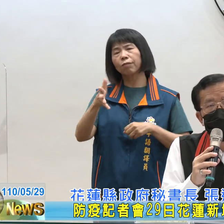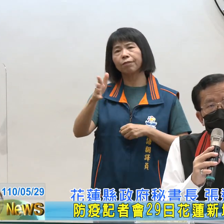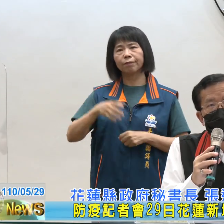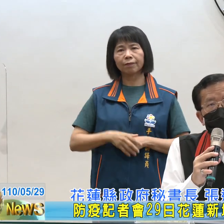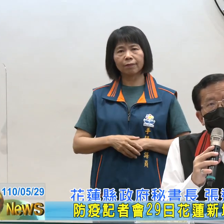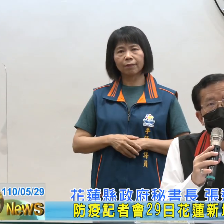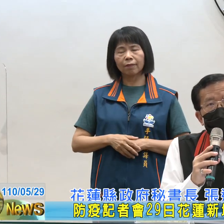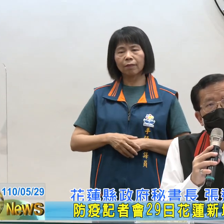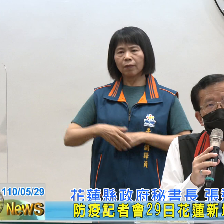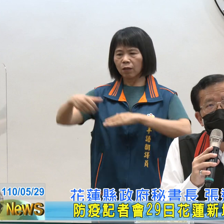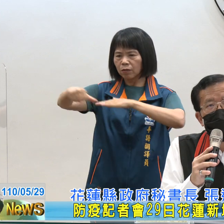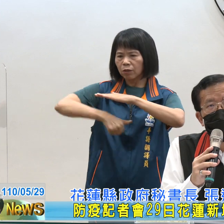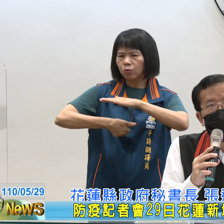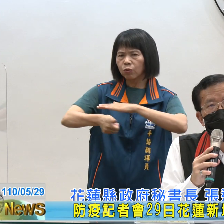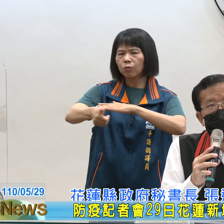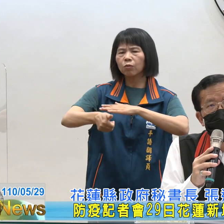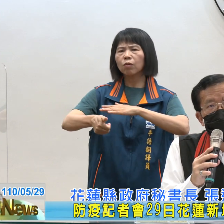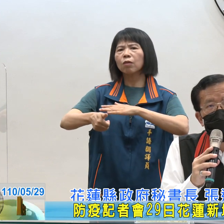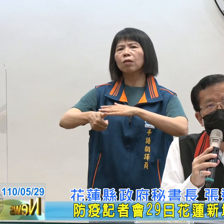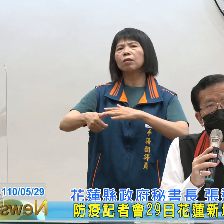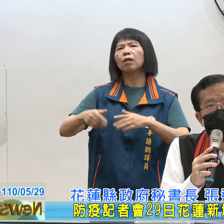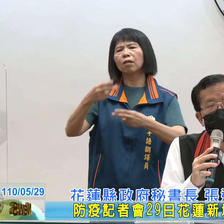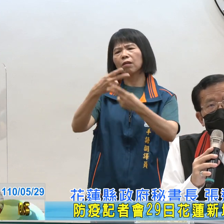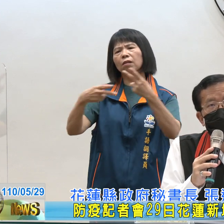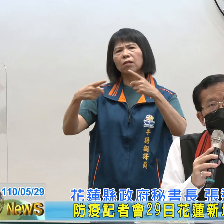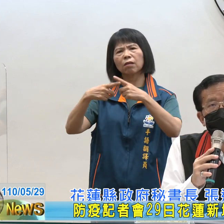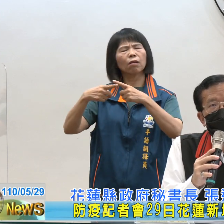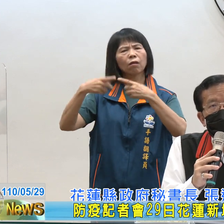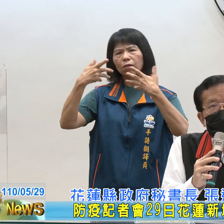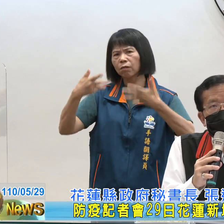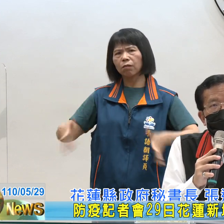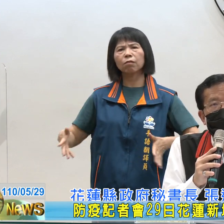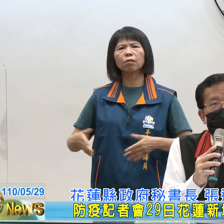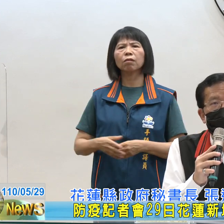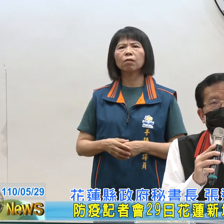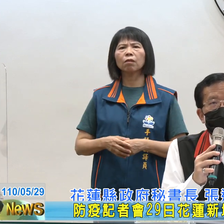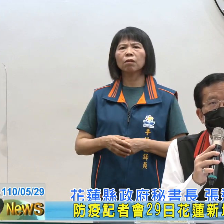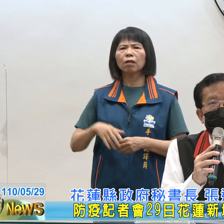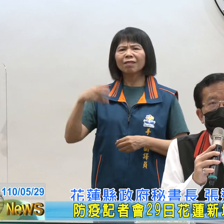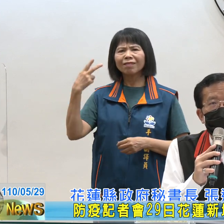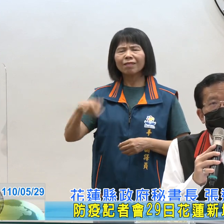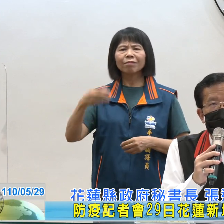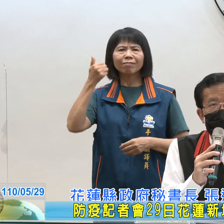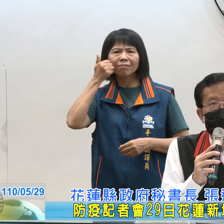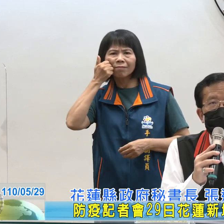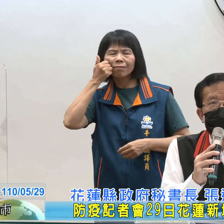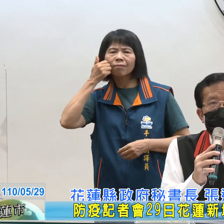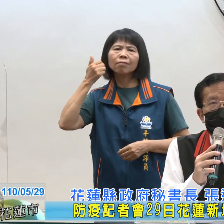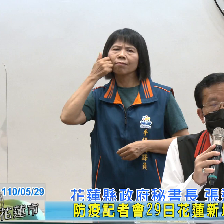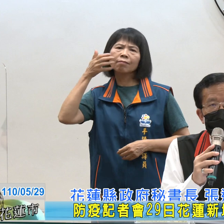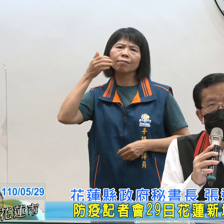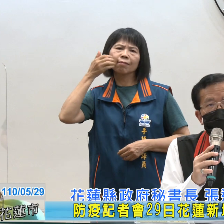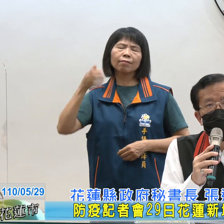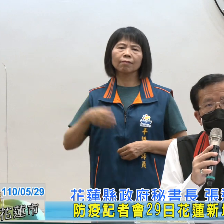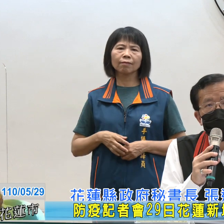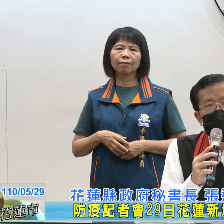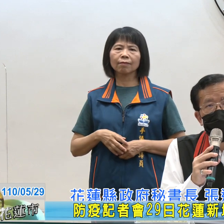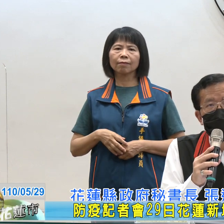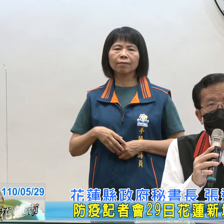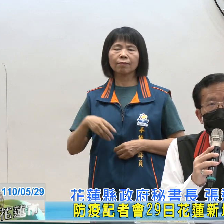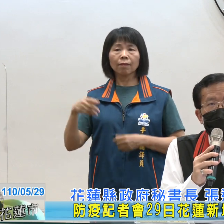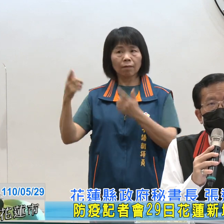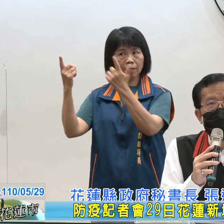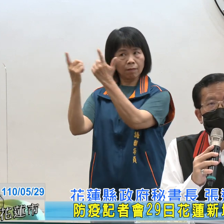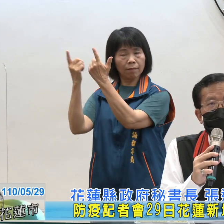为进出他店里面的顾客成为不特定的人，尤其是